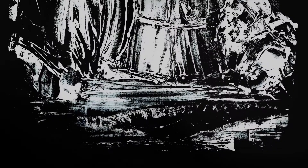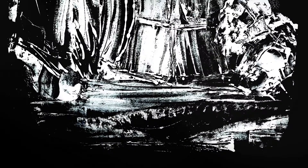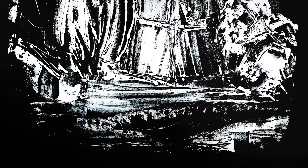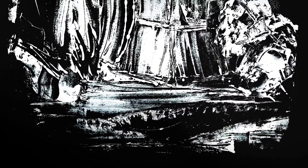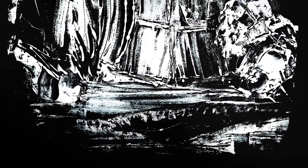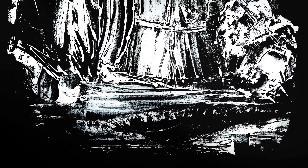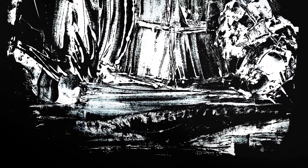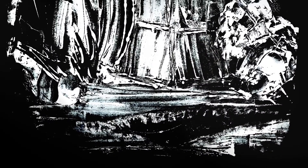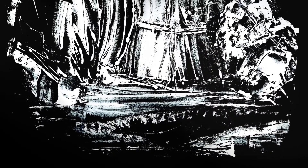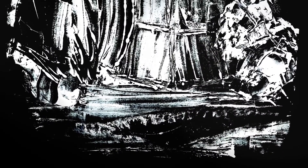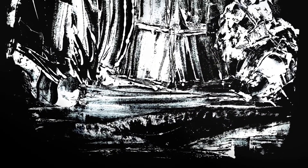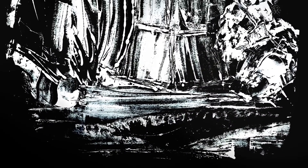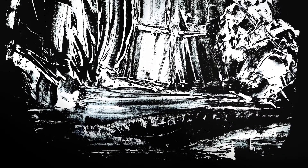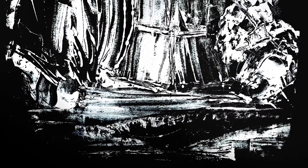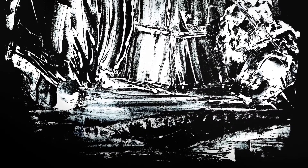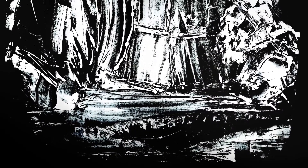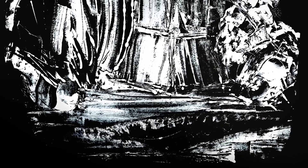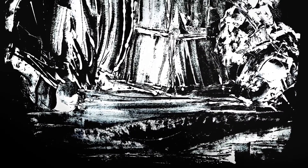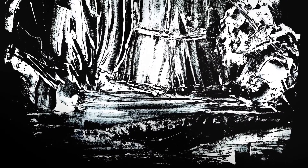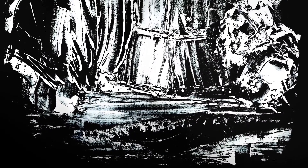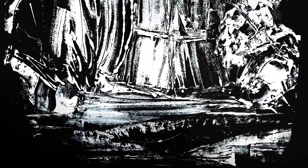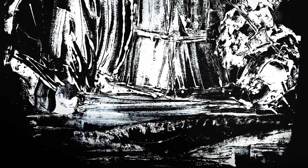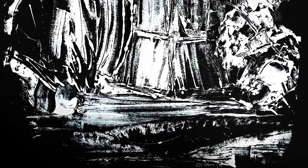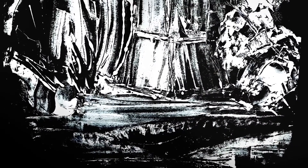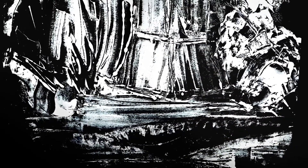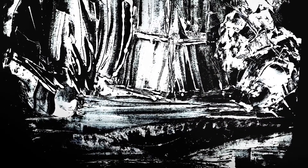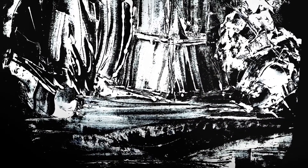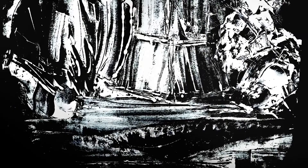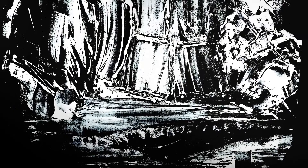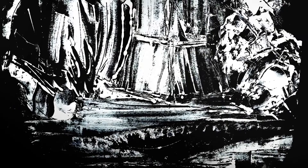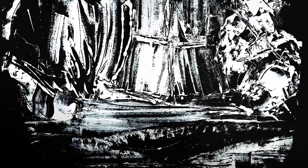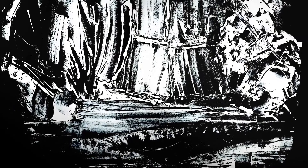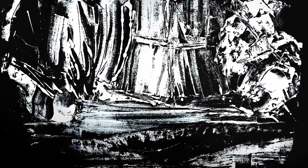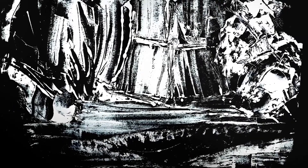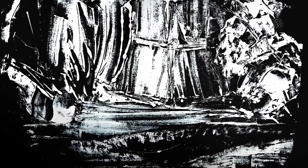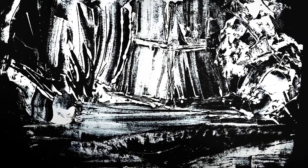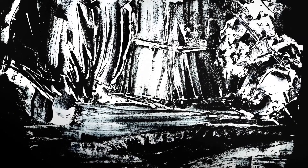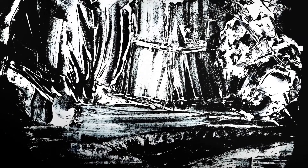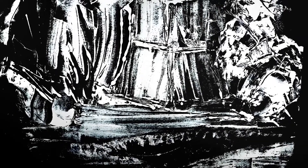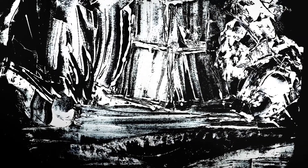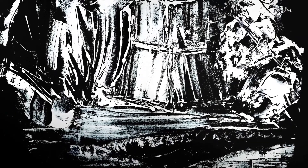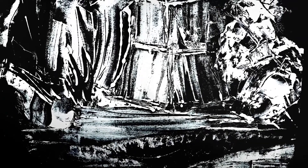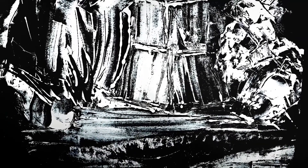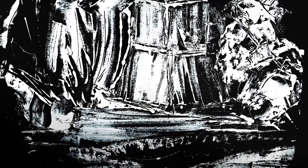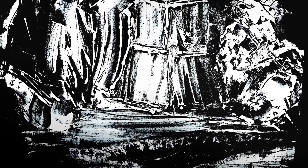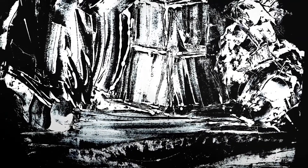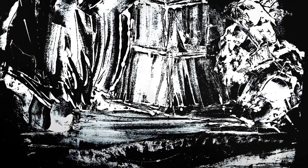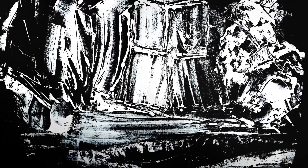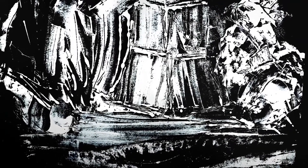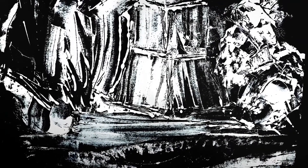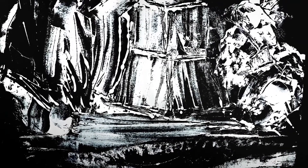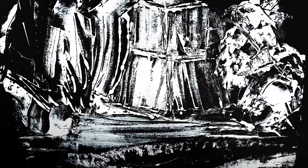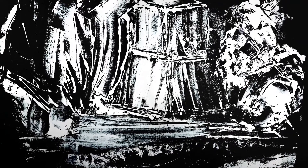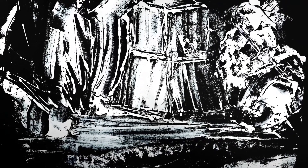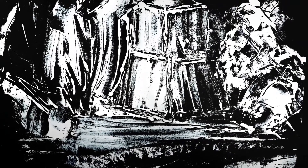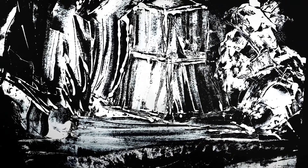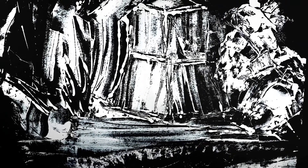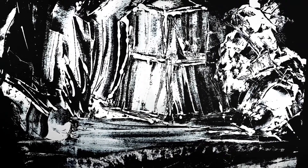O sinistro e solitário casarão ao fundo. Não há mais Hurzov, nem mesmo o Dr. Trifugas. Apenas a casa e